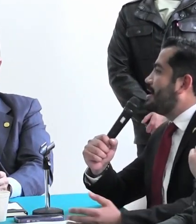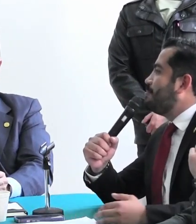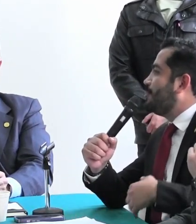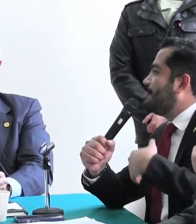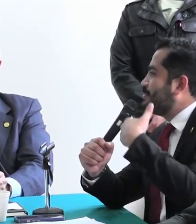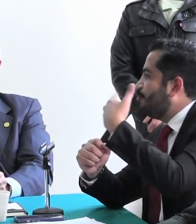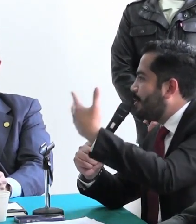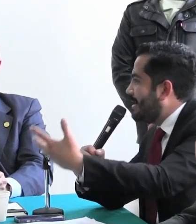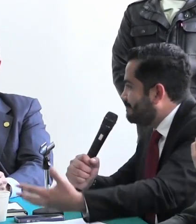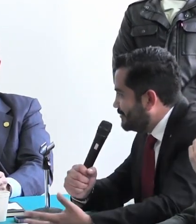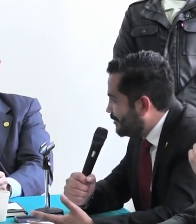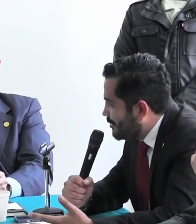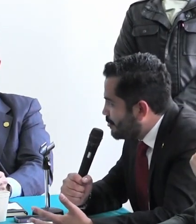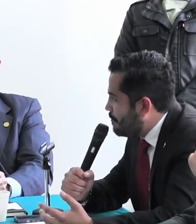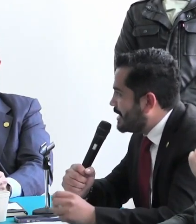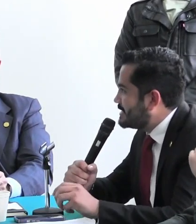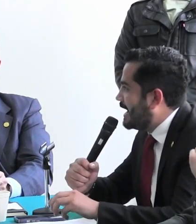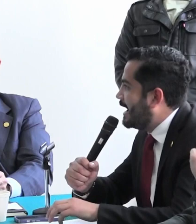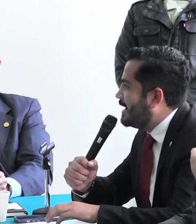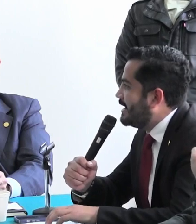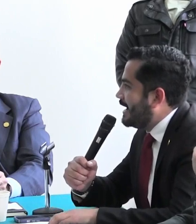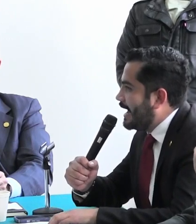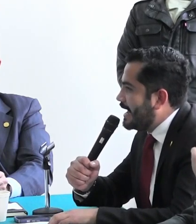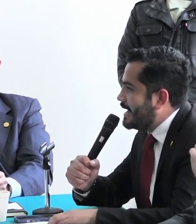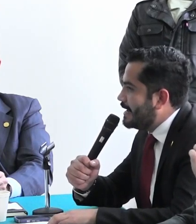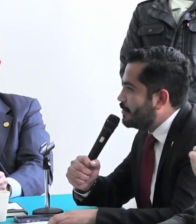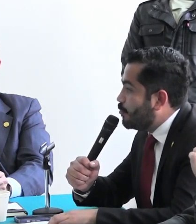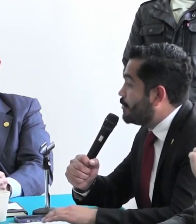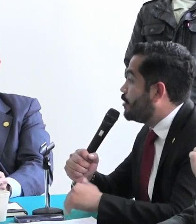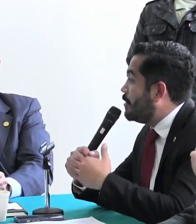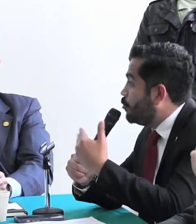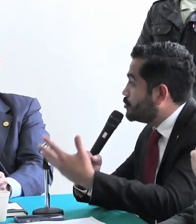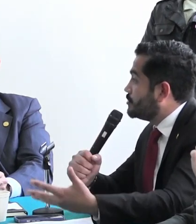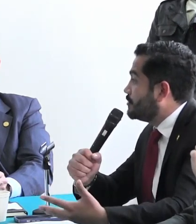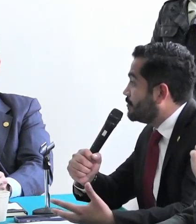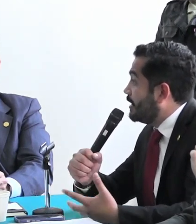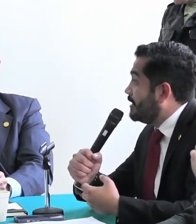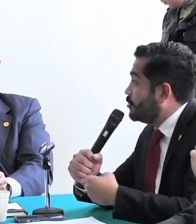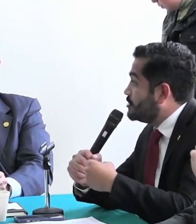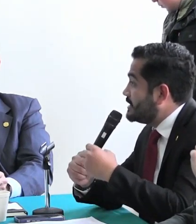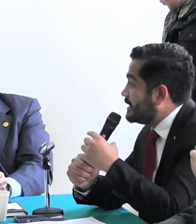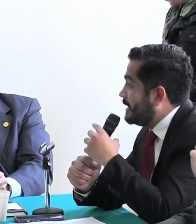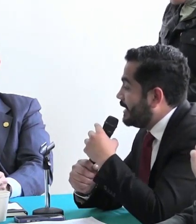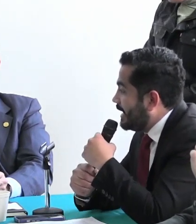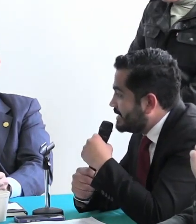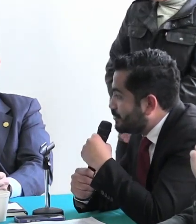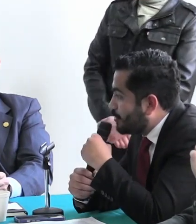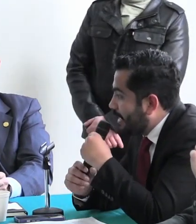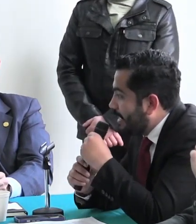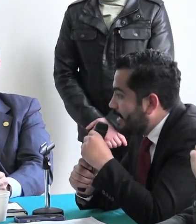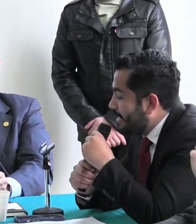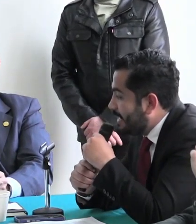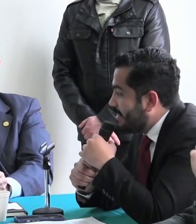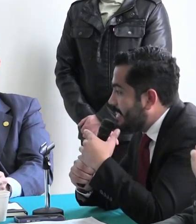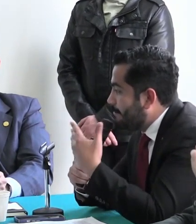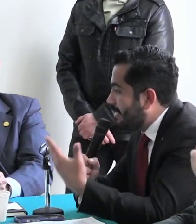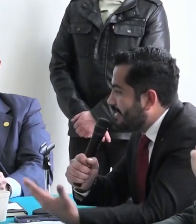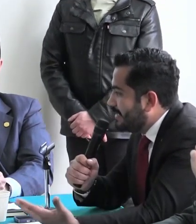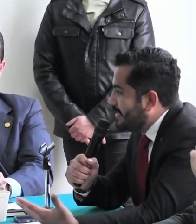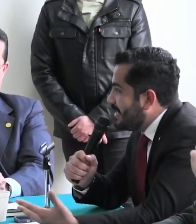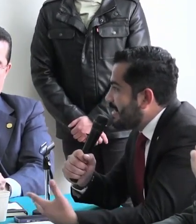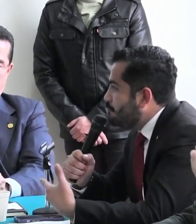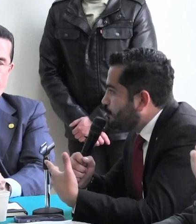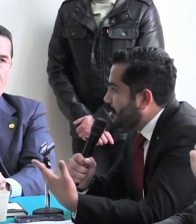pasa un camión de basura, no pasa, no hay una luz. Entonces, ¿esto qué